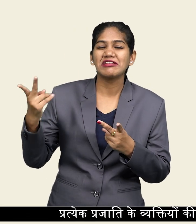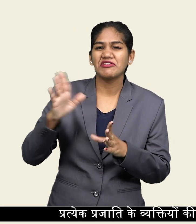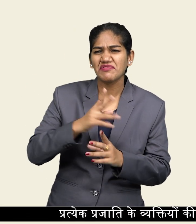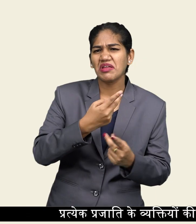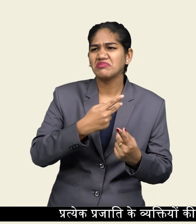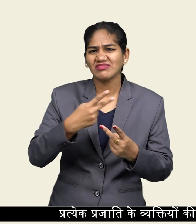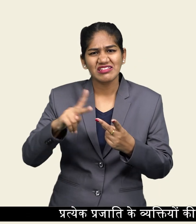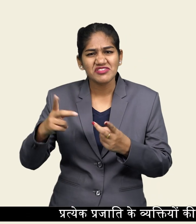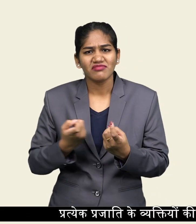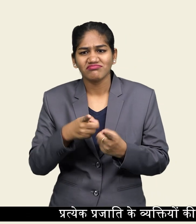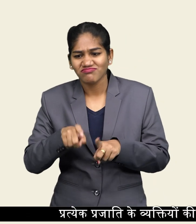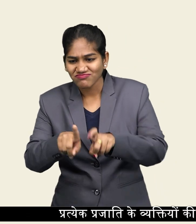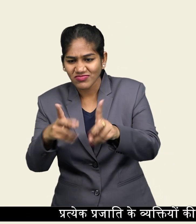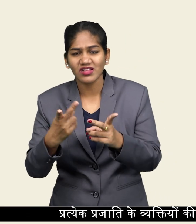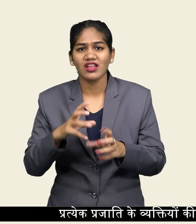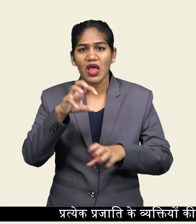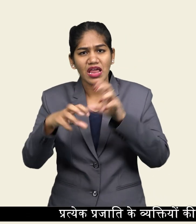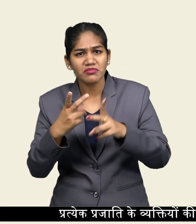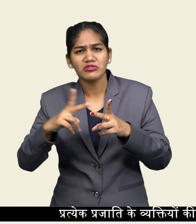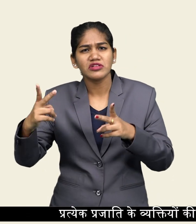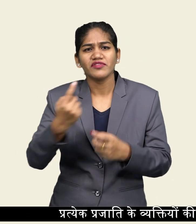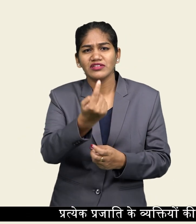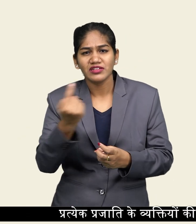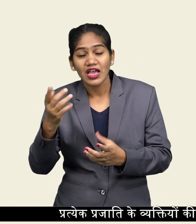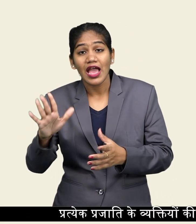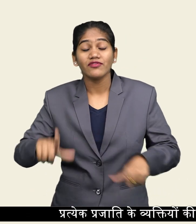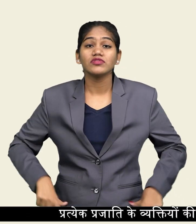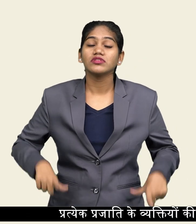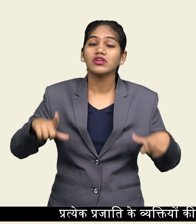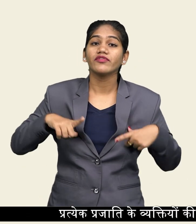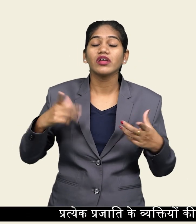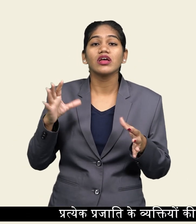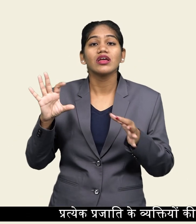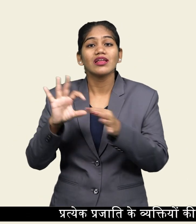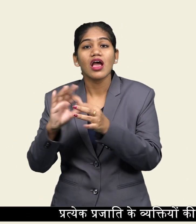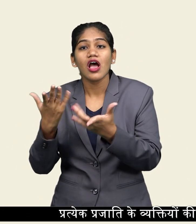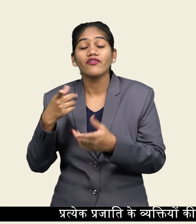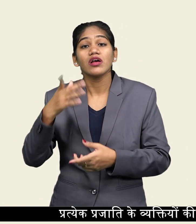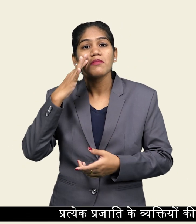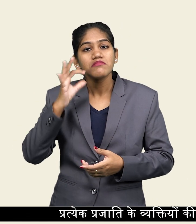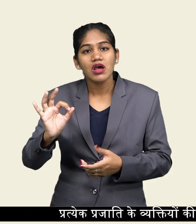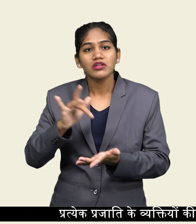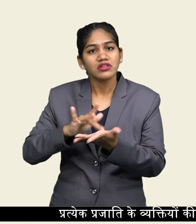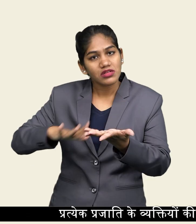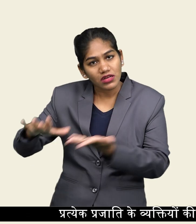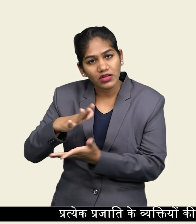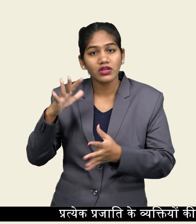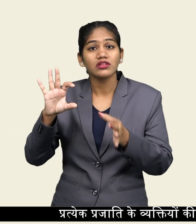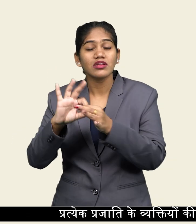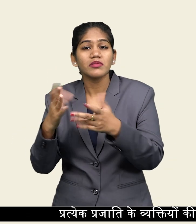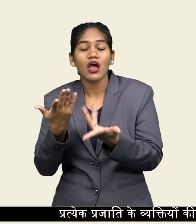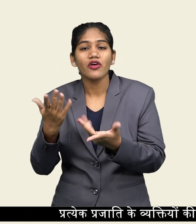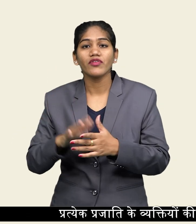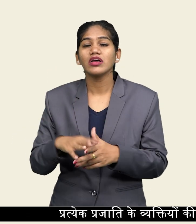के व्यक्तियों की संख्या, बल्कि वहाँ जीवन की विविधता भी तय करती